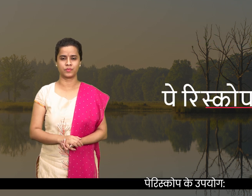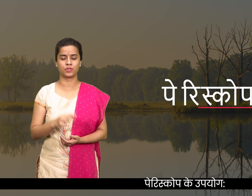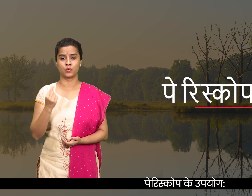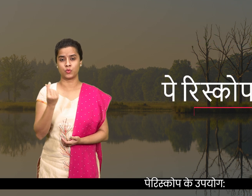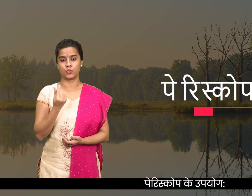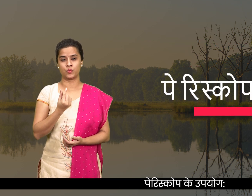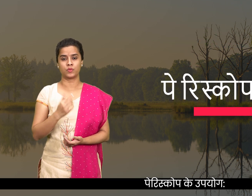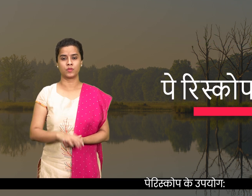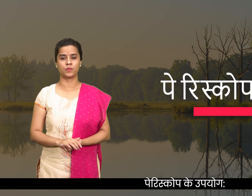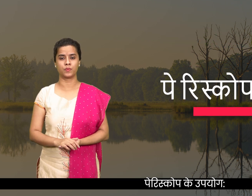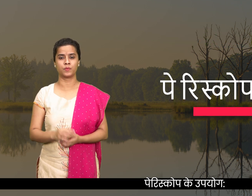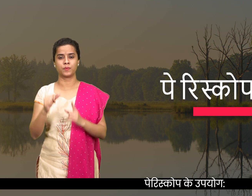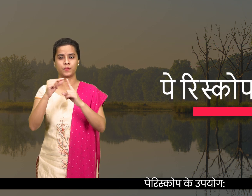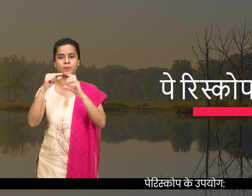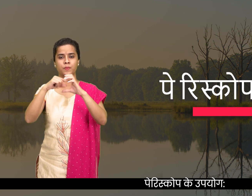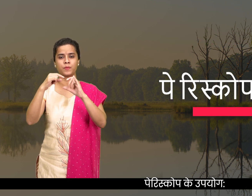पेरिस्कोप के उपयोग